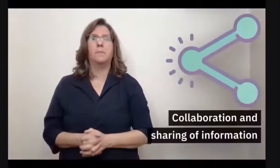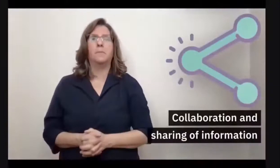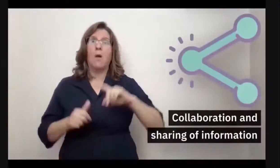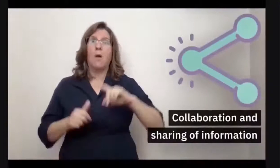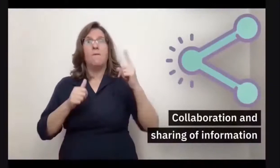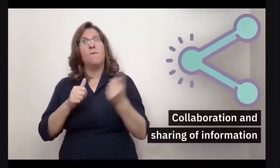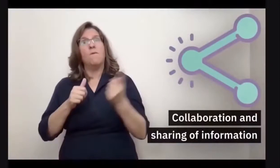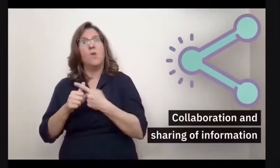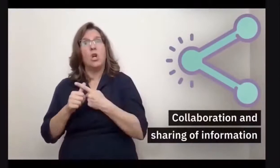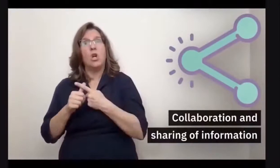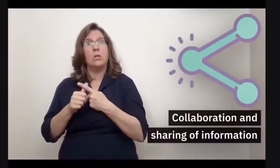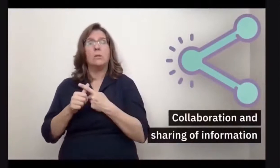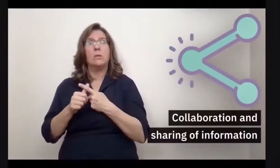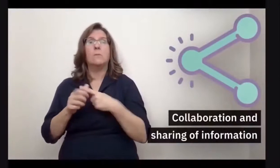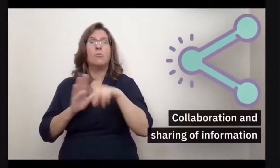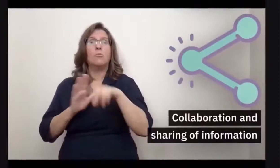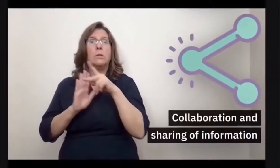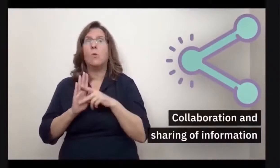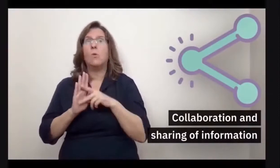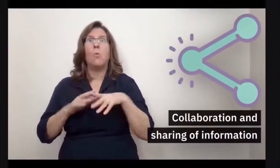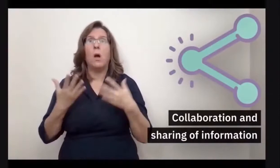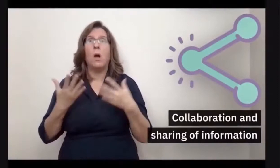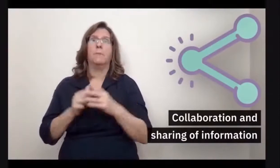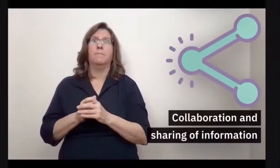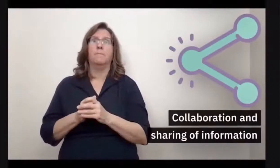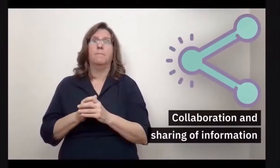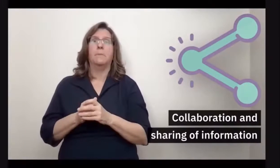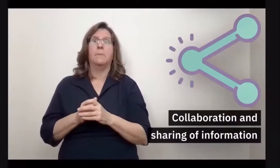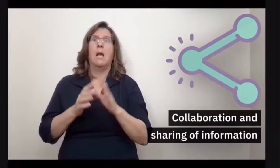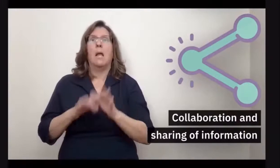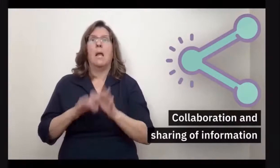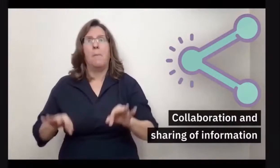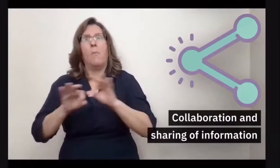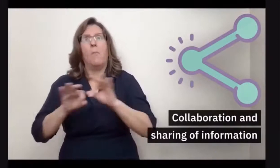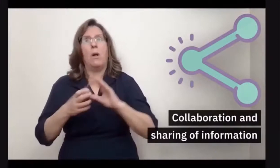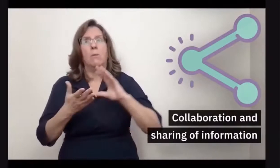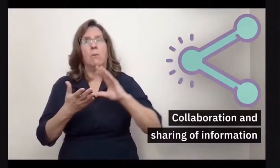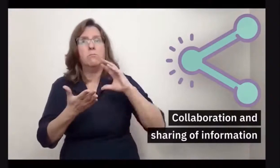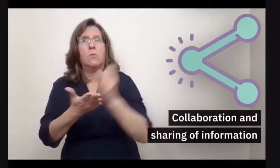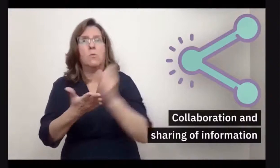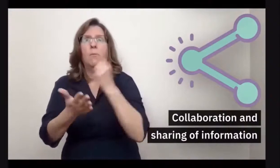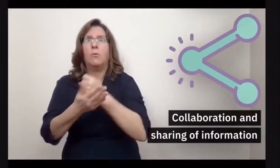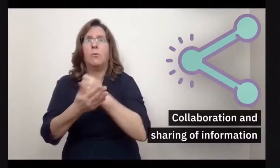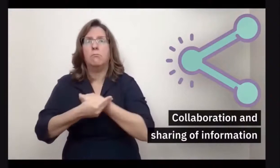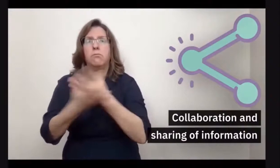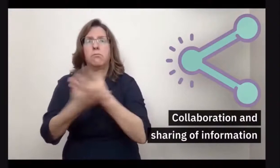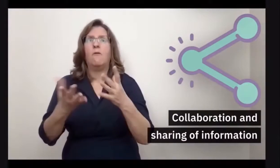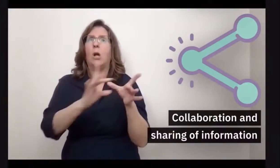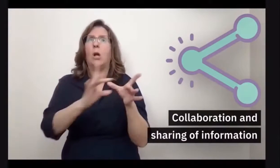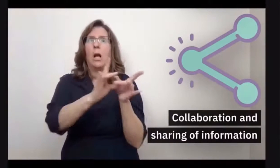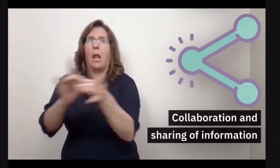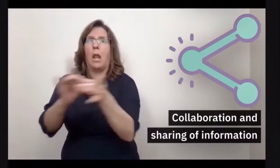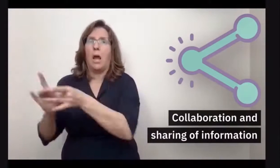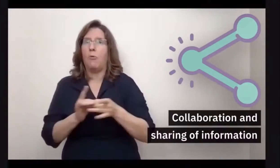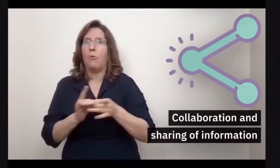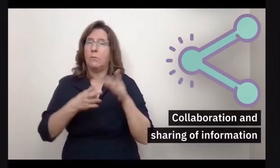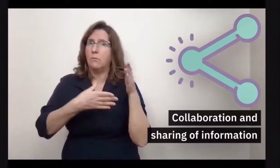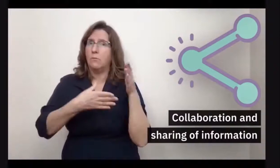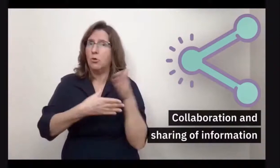La colaboración y compartir y dar esa creatividad de valor agregado para